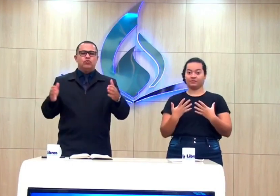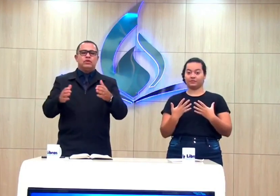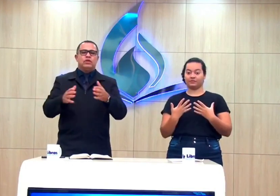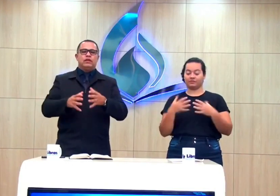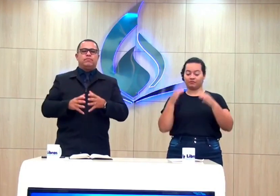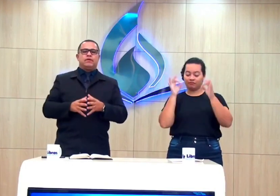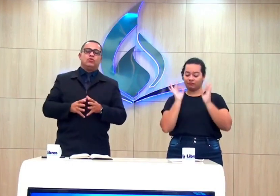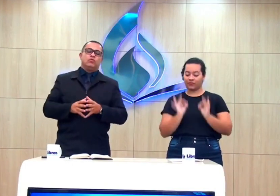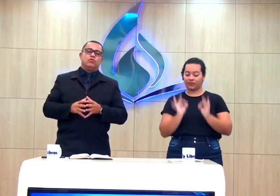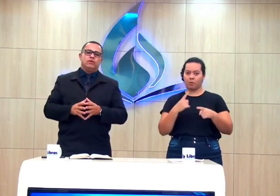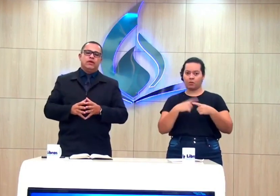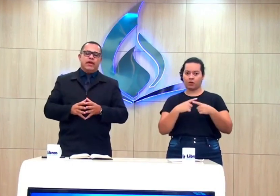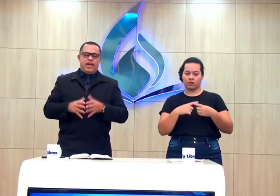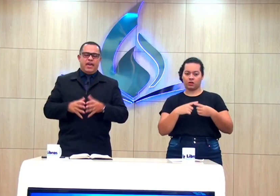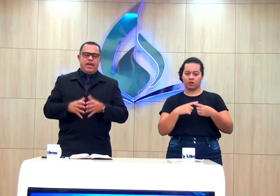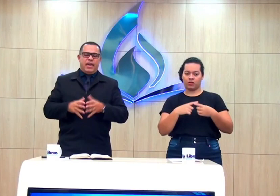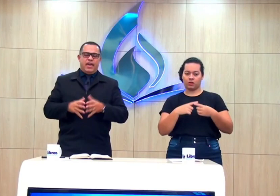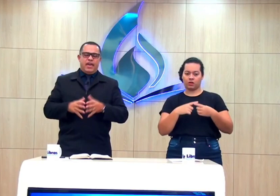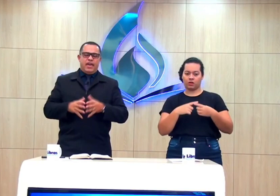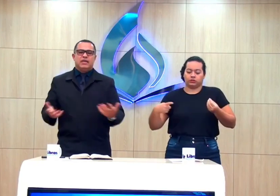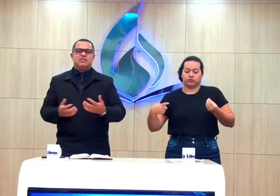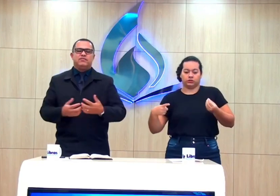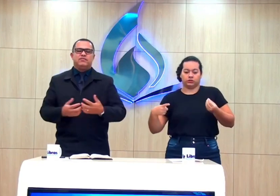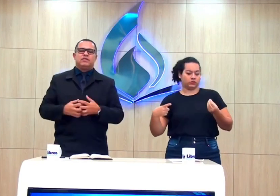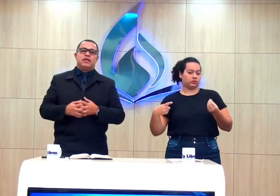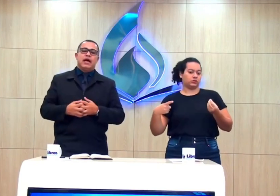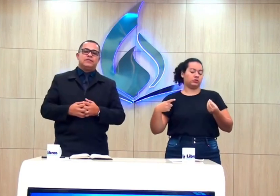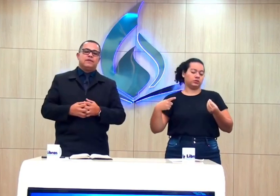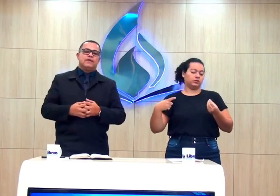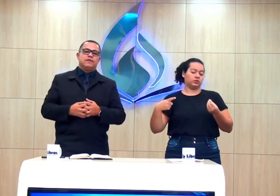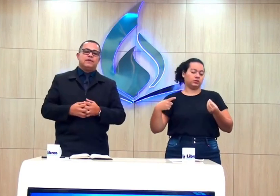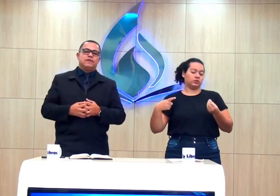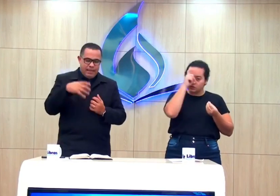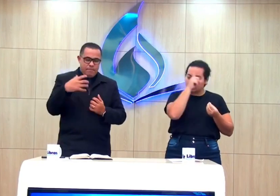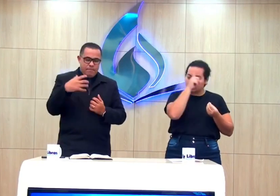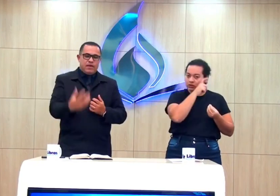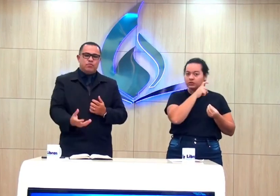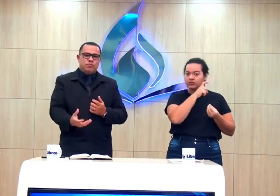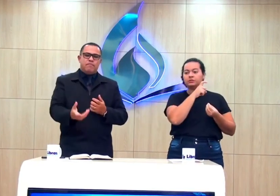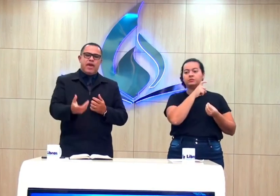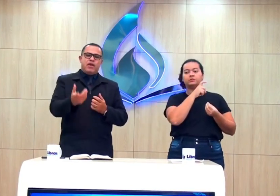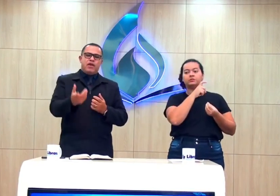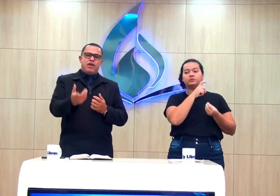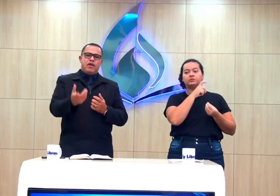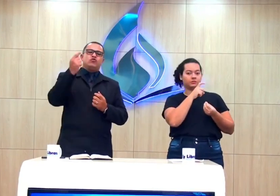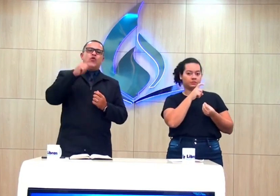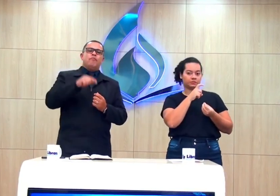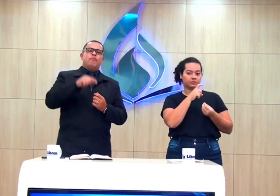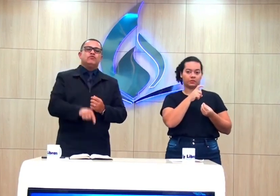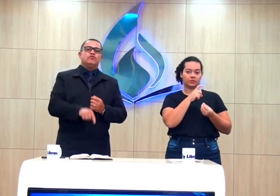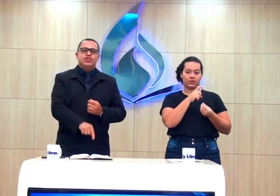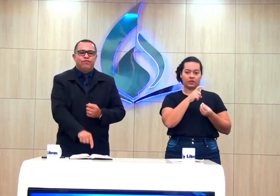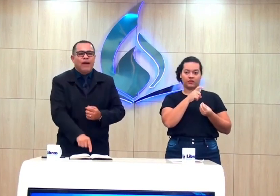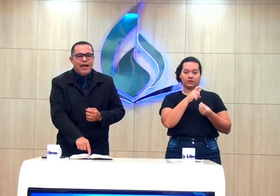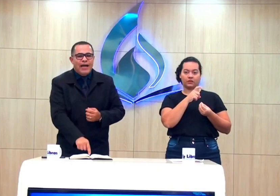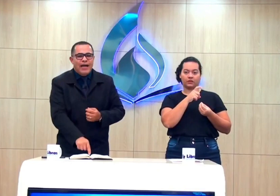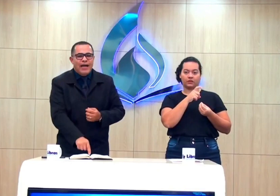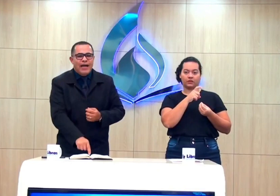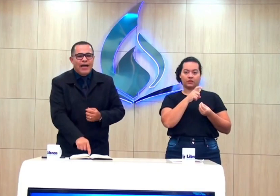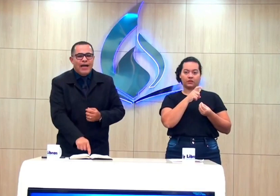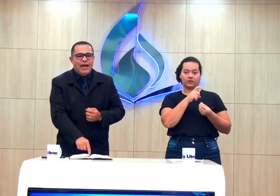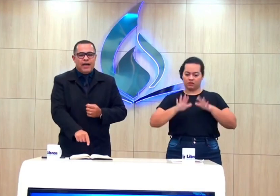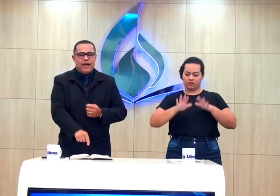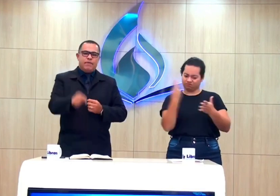a tudo o que ele passou, em meio a todas as diversidades, até mesmo em meio aos momentos de